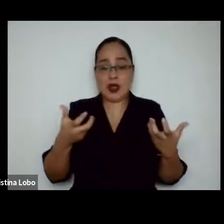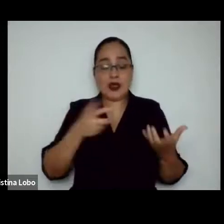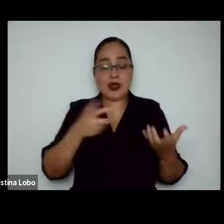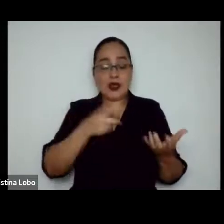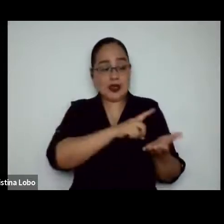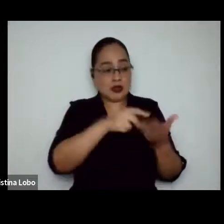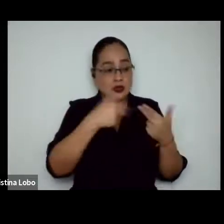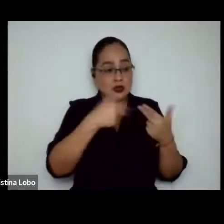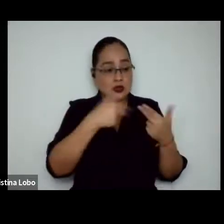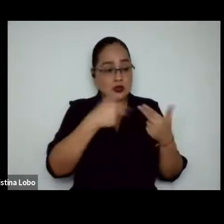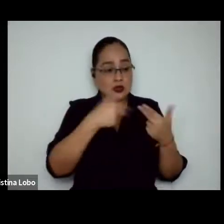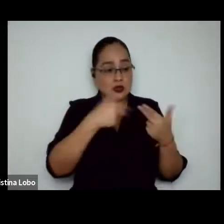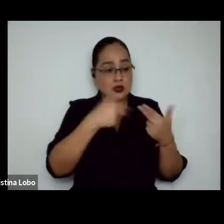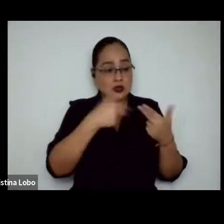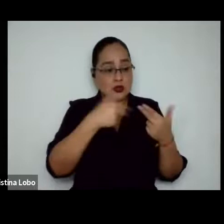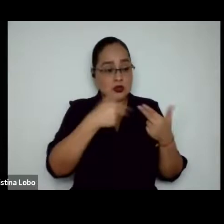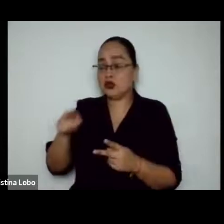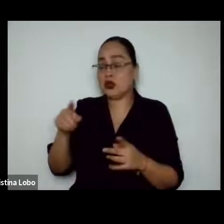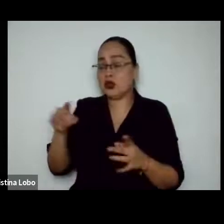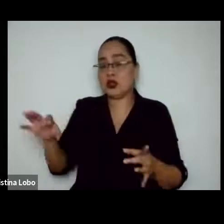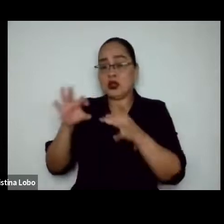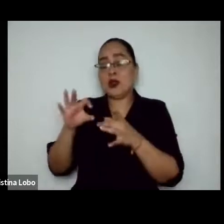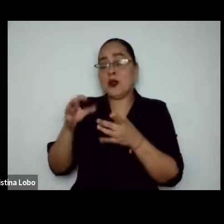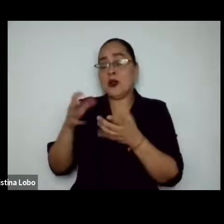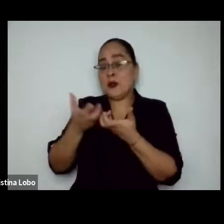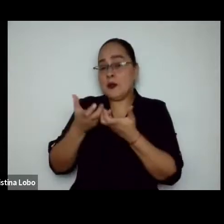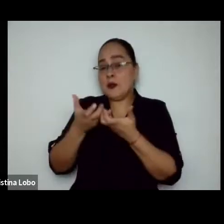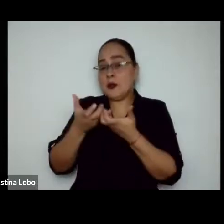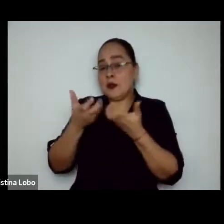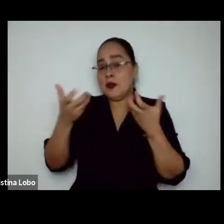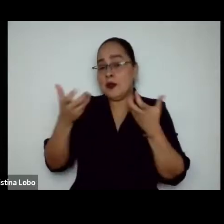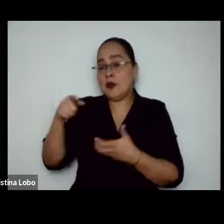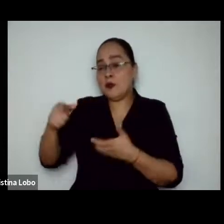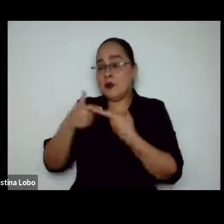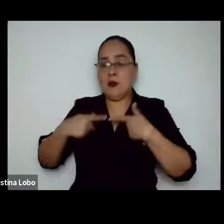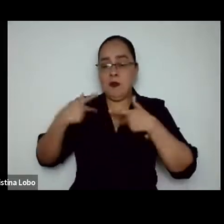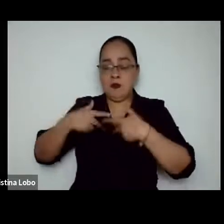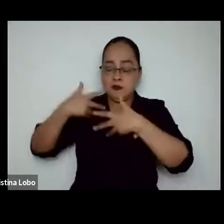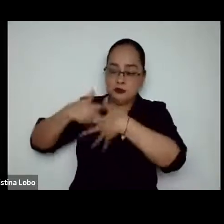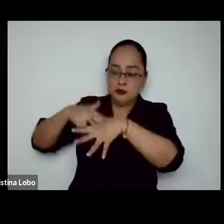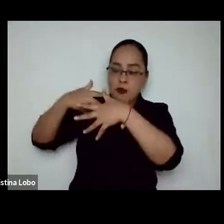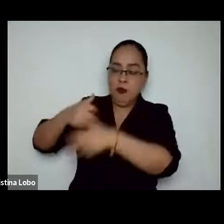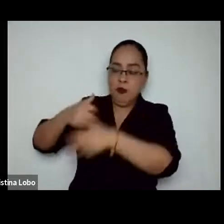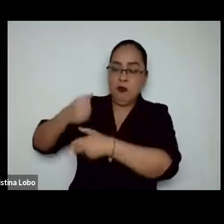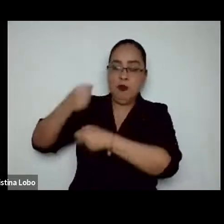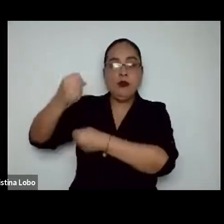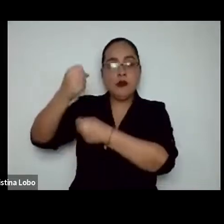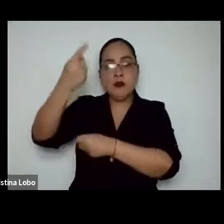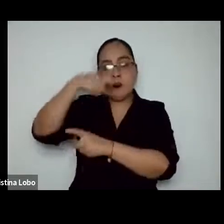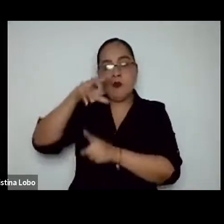humanos, sea la que sea que tengamos, de los movimientos que han estado detrás para lograr